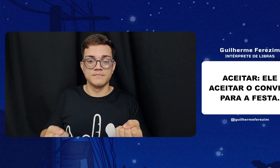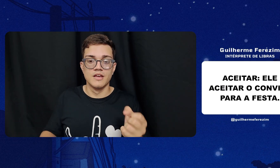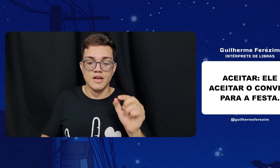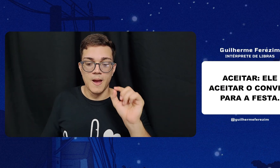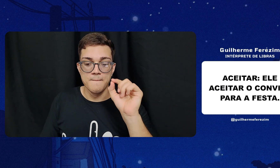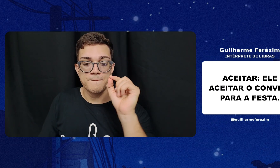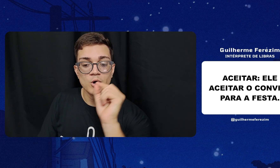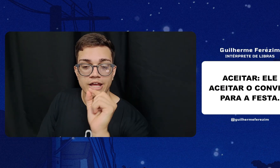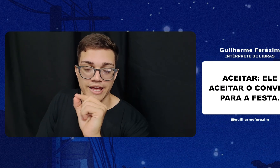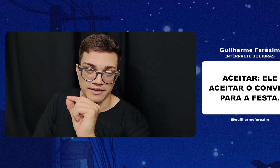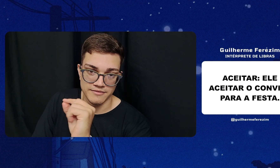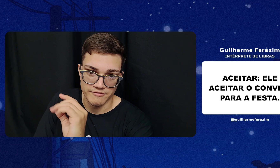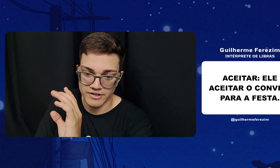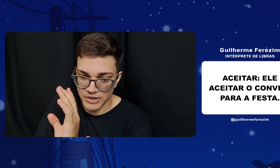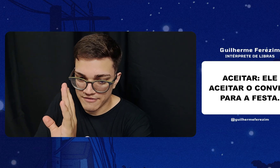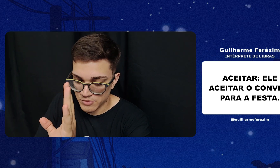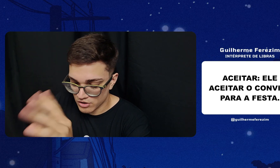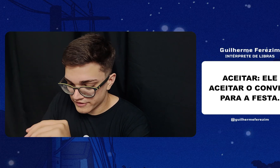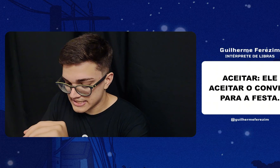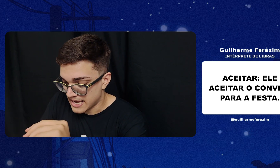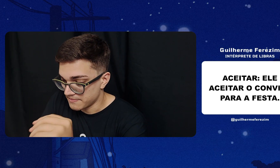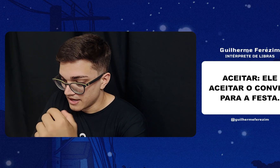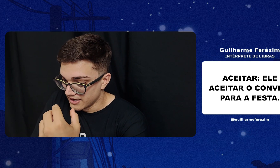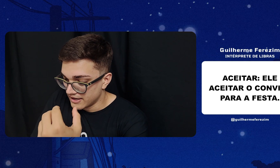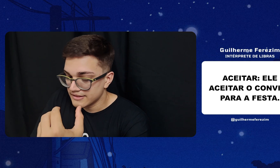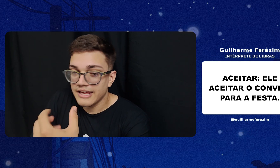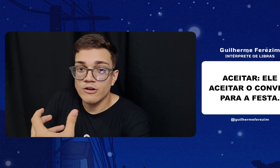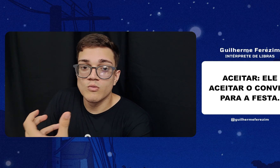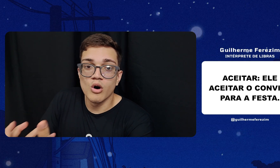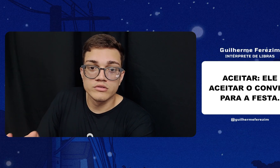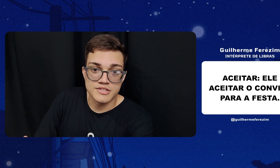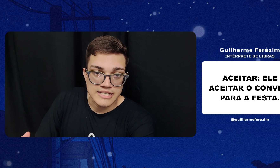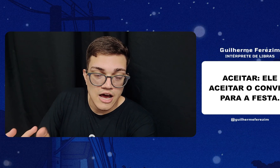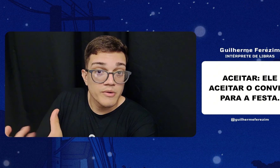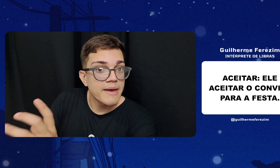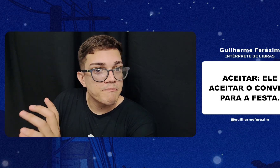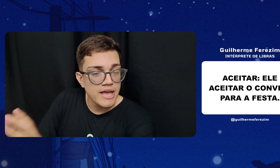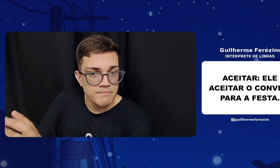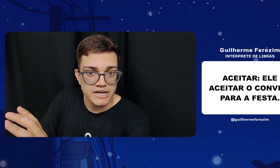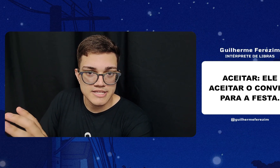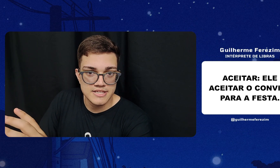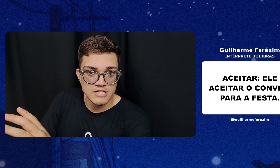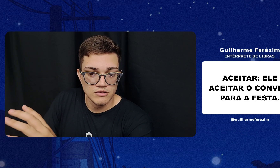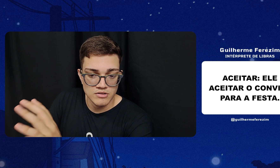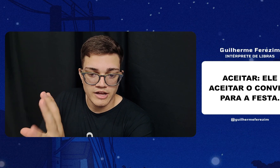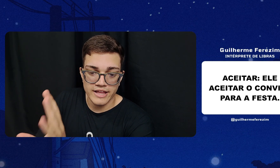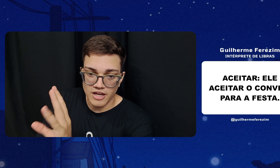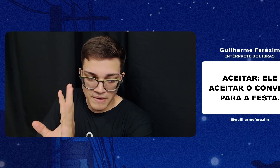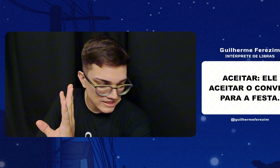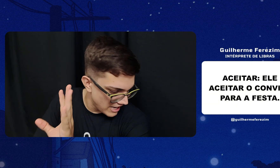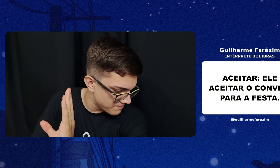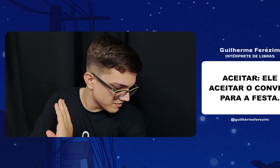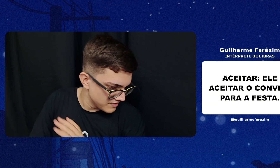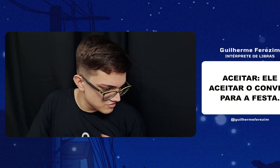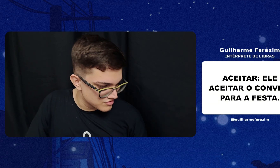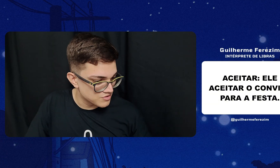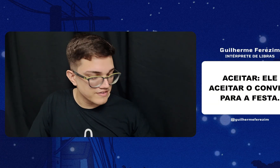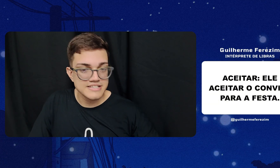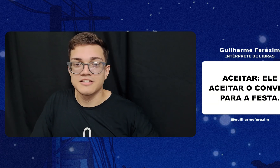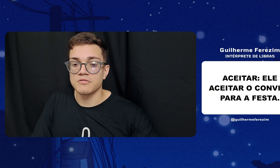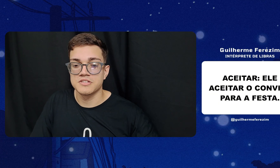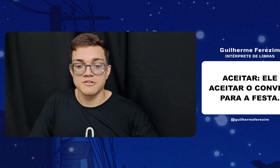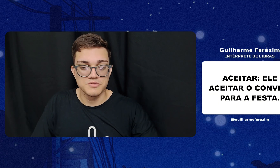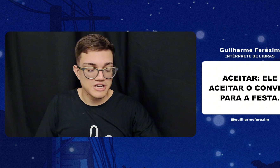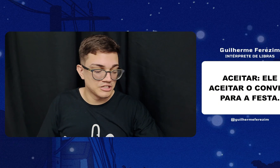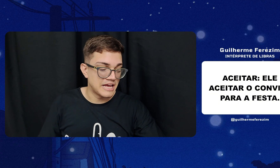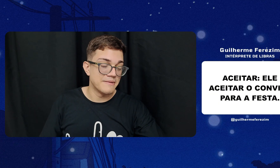Aceitar. Porém, vamos lá, vamos conversar. Tem um outro sinal que é bem parecido. É até uma ideia para vídeo. Se eu tivesse